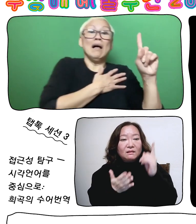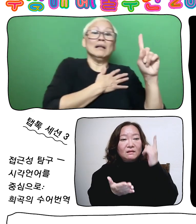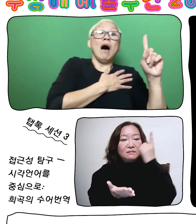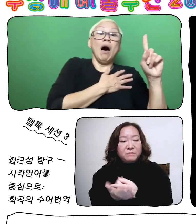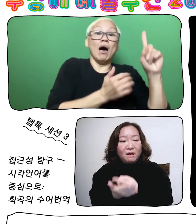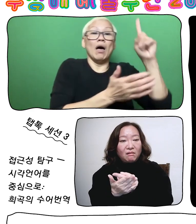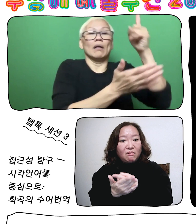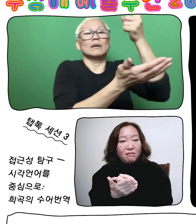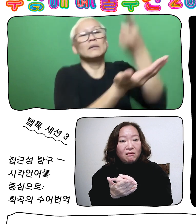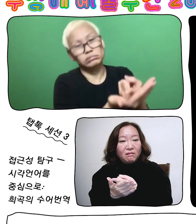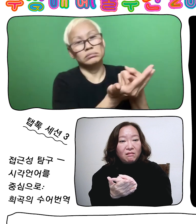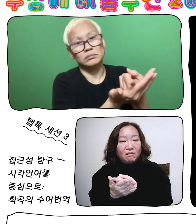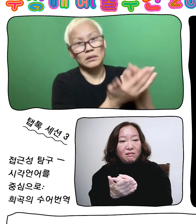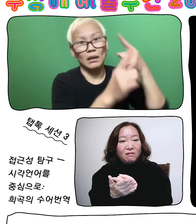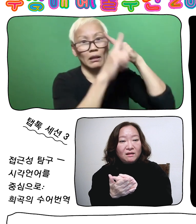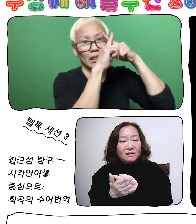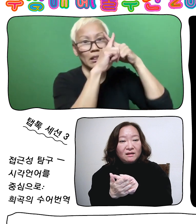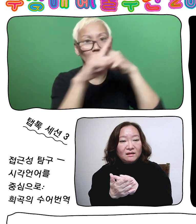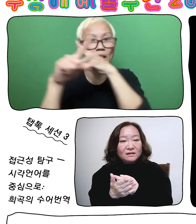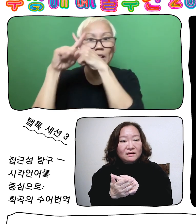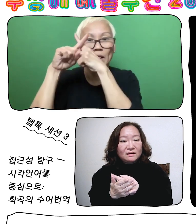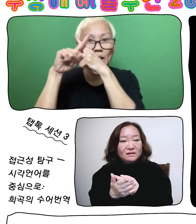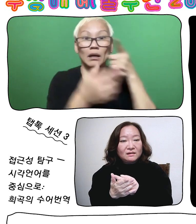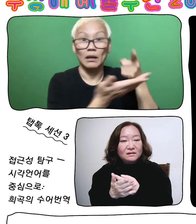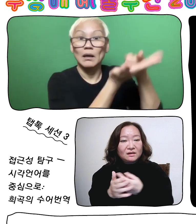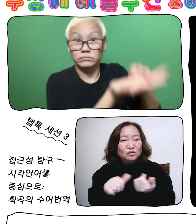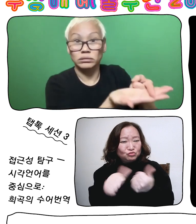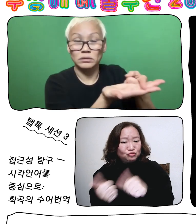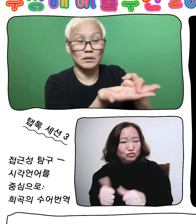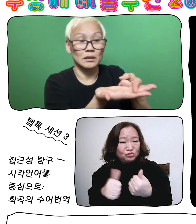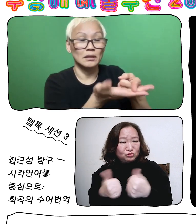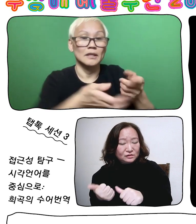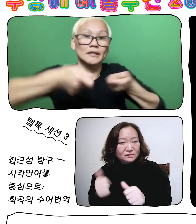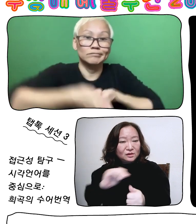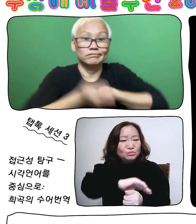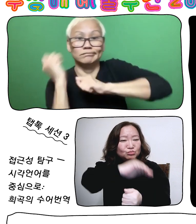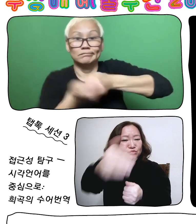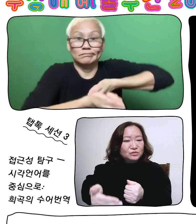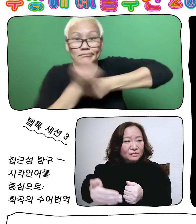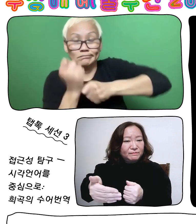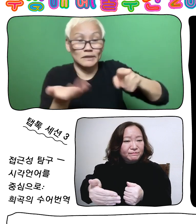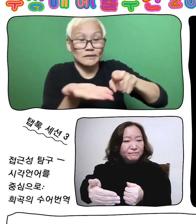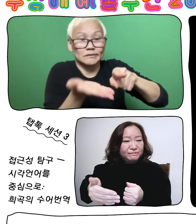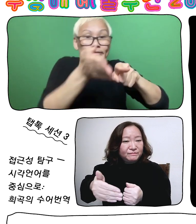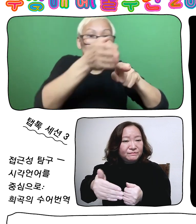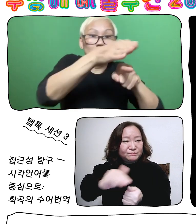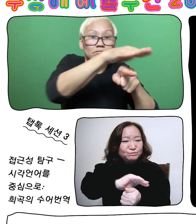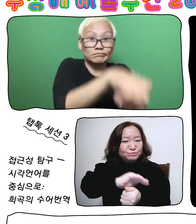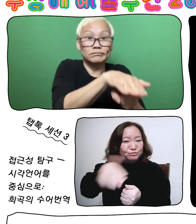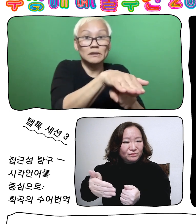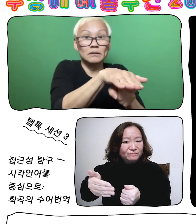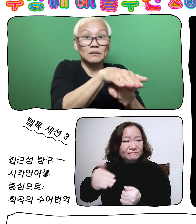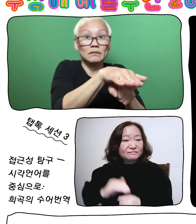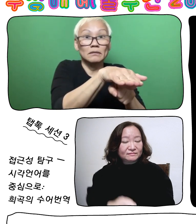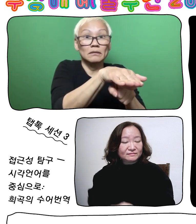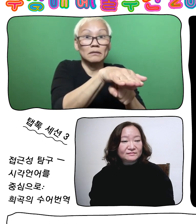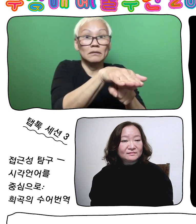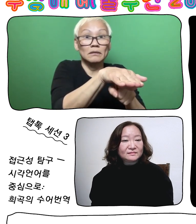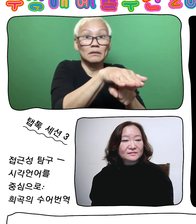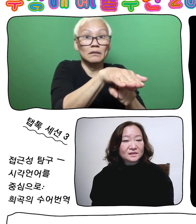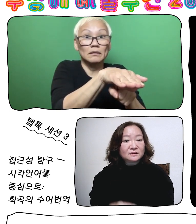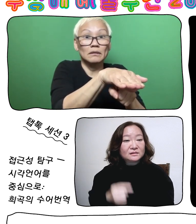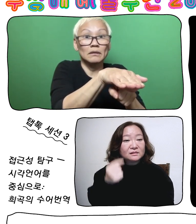검지손가락이 손바닥 위에 쓰러지듯이 놓는 것은 죽다라는 뜻입니다. 손바닥과 그 위에 올린 검지가 뒤집어지는 모양은